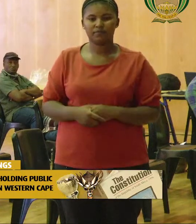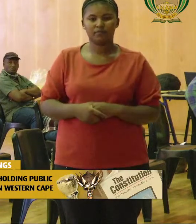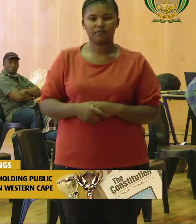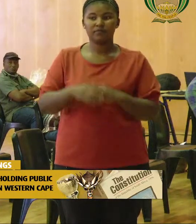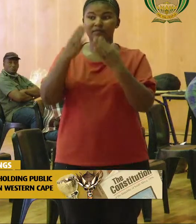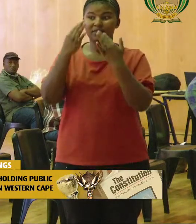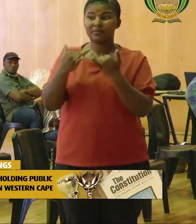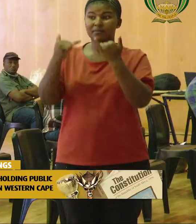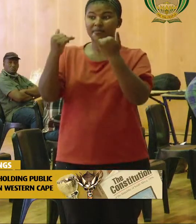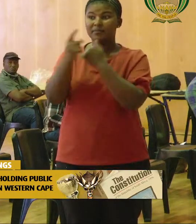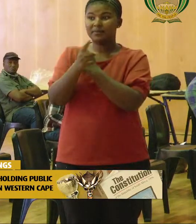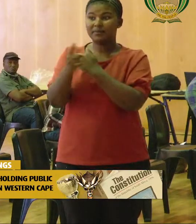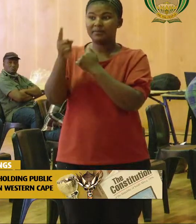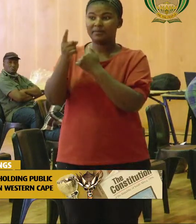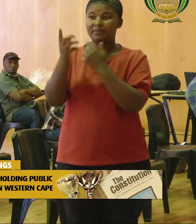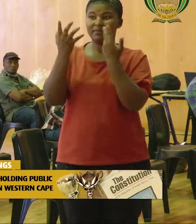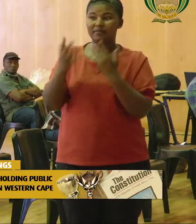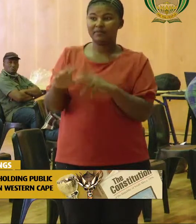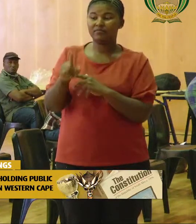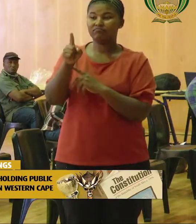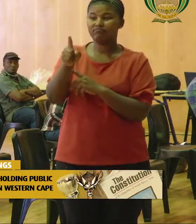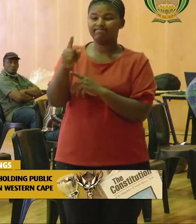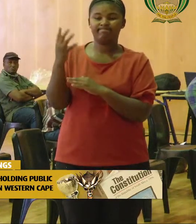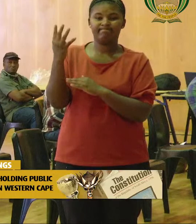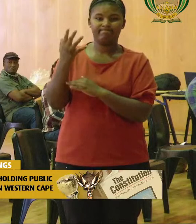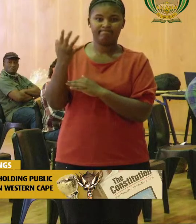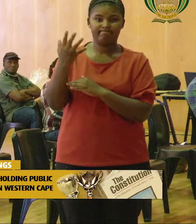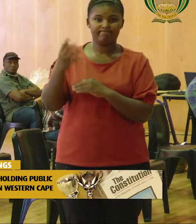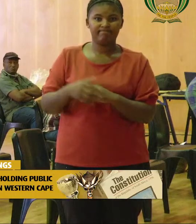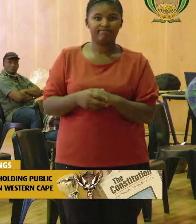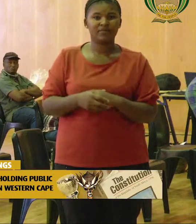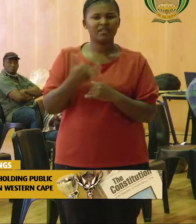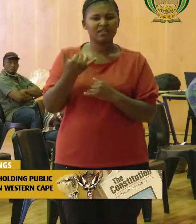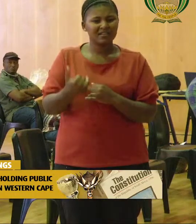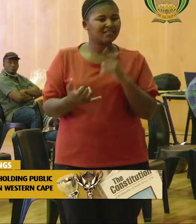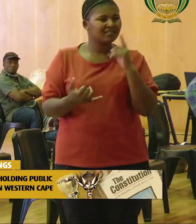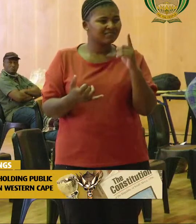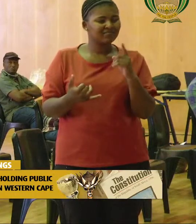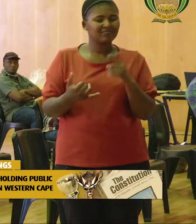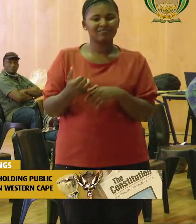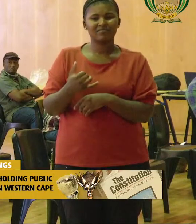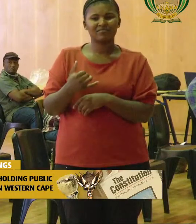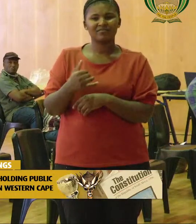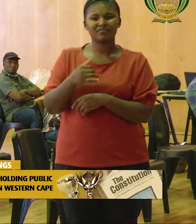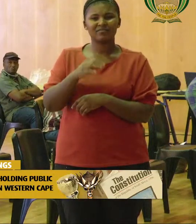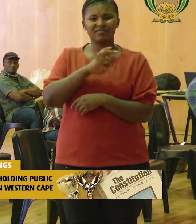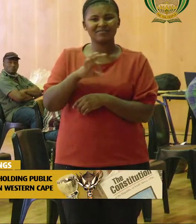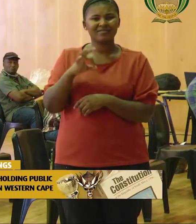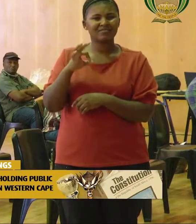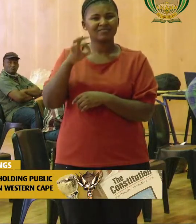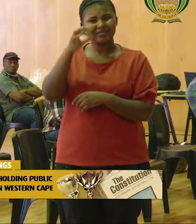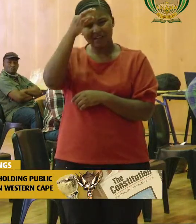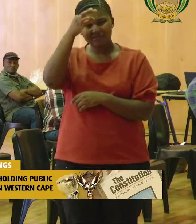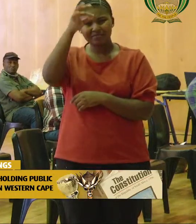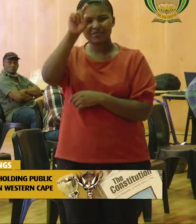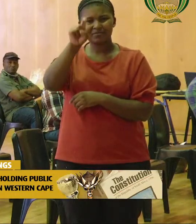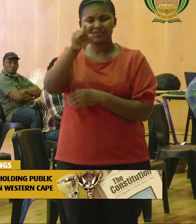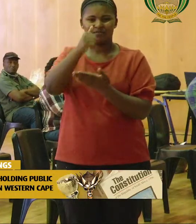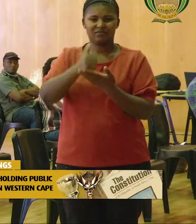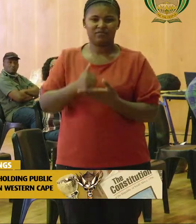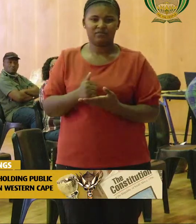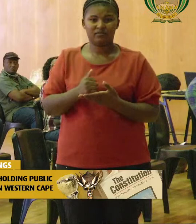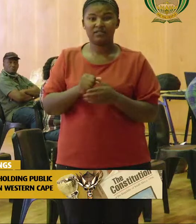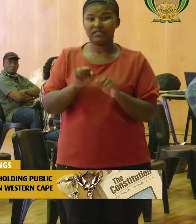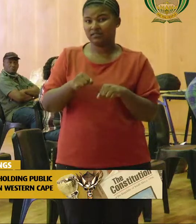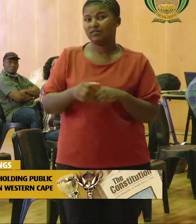Parlement, mijn pleidooi vandaag aan jullie is net dat die municipalen geen omvallen kleine gebieden nie. Hulle